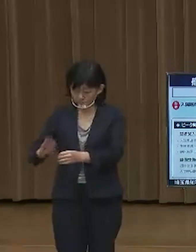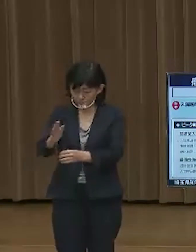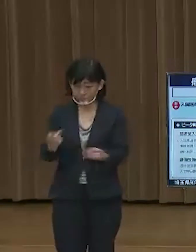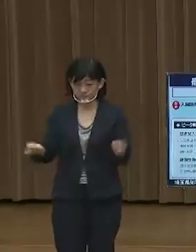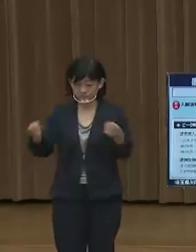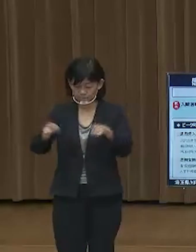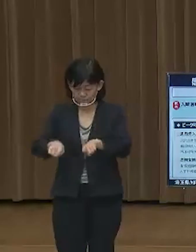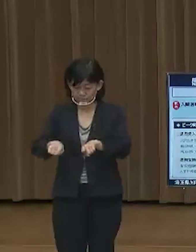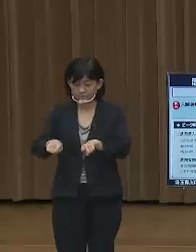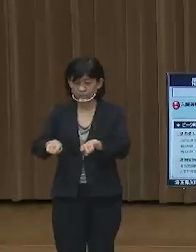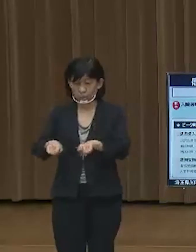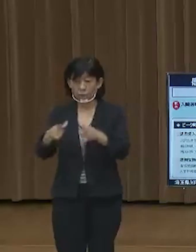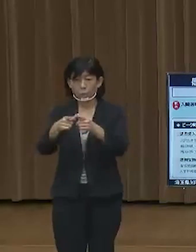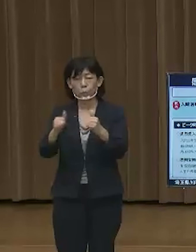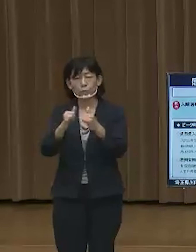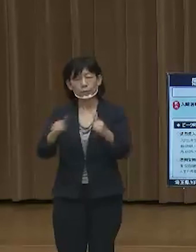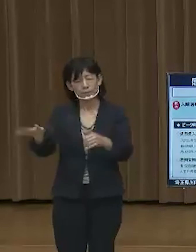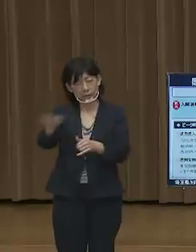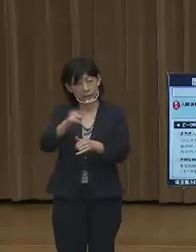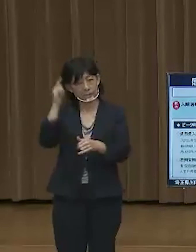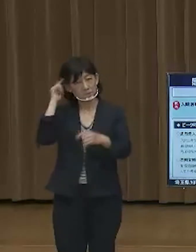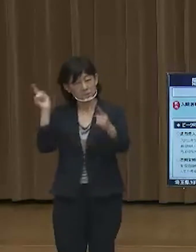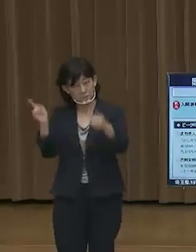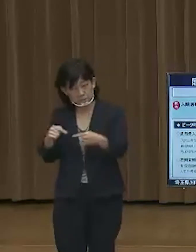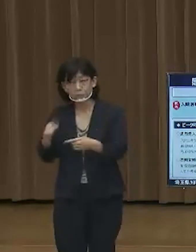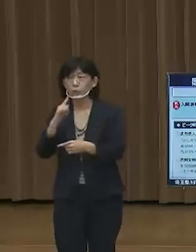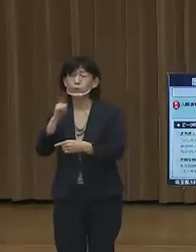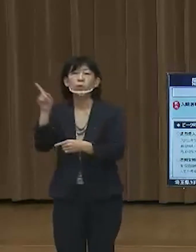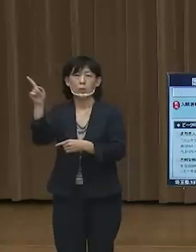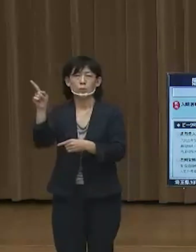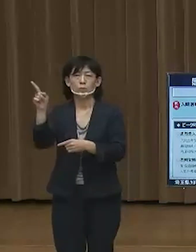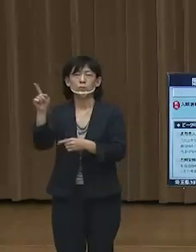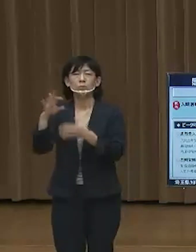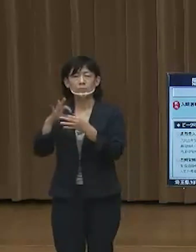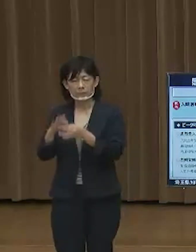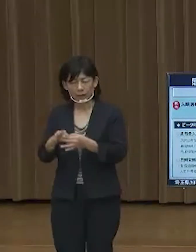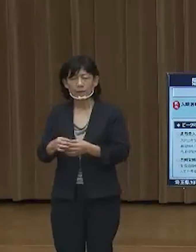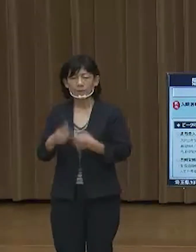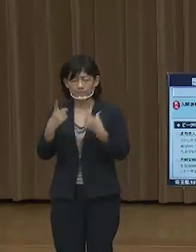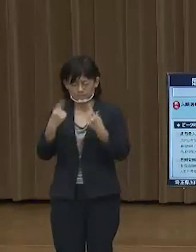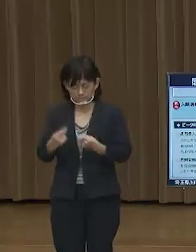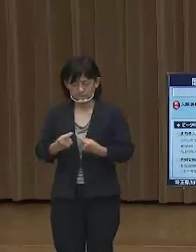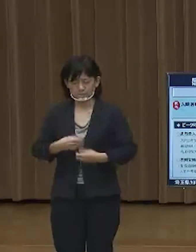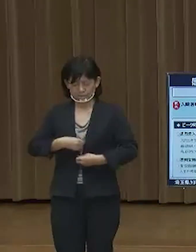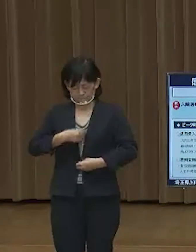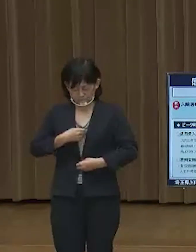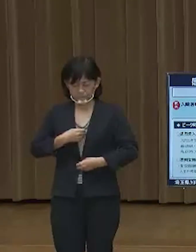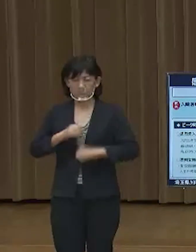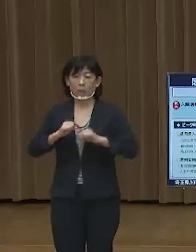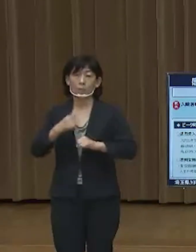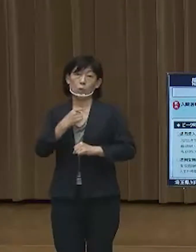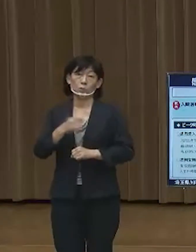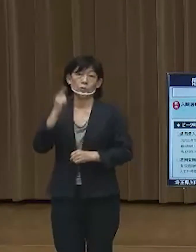っしゃいましたので、そこはぜひ重く受け止めていただきたいというふうに私としてはお願いをしたいと思います。